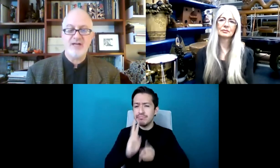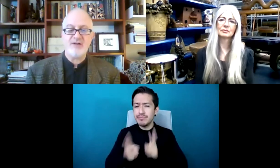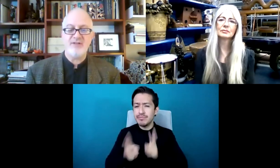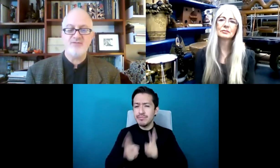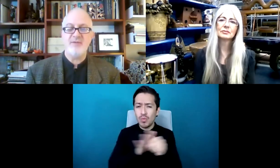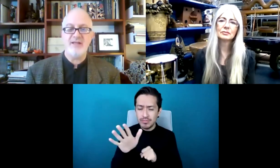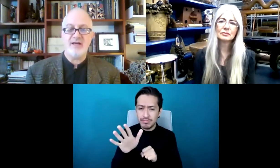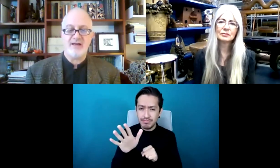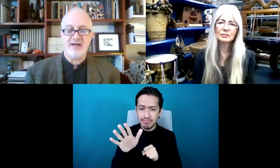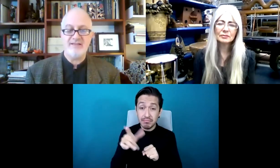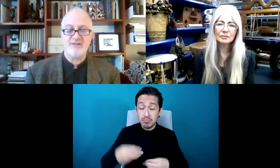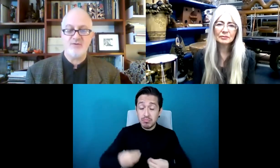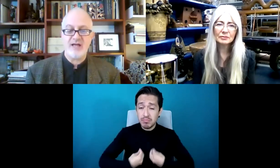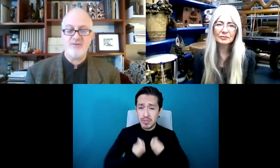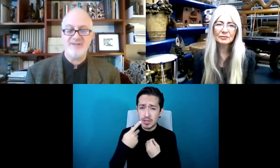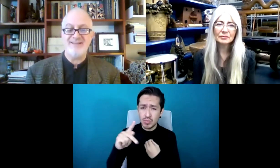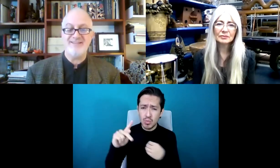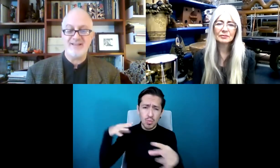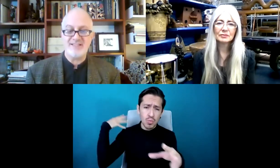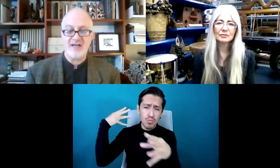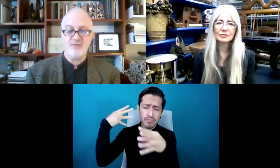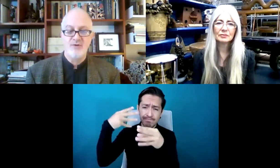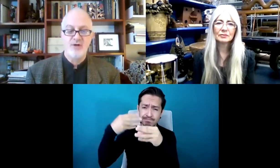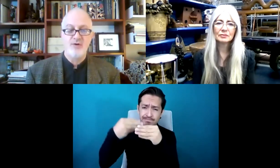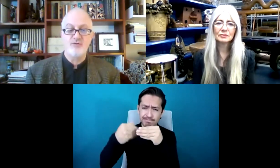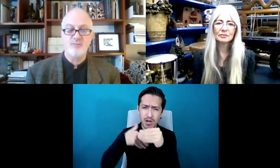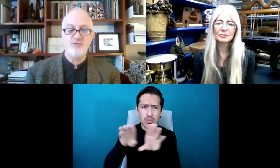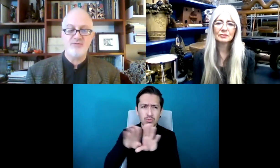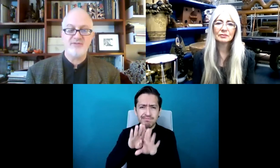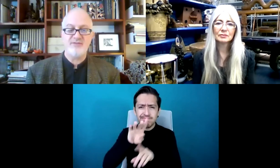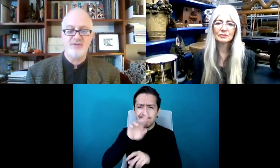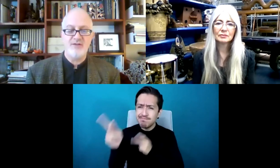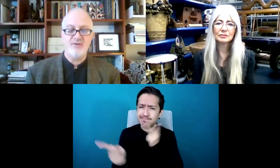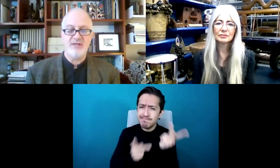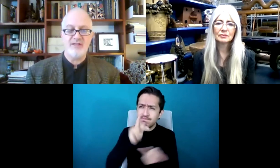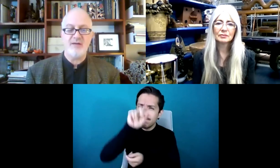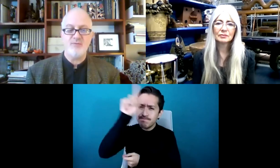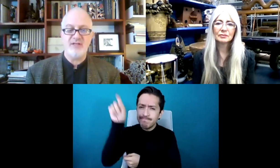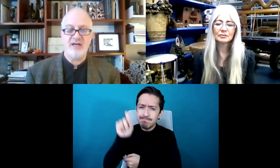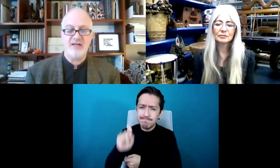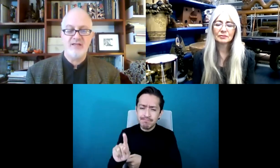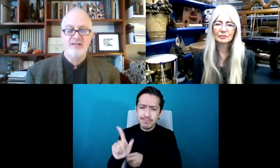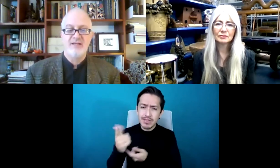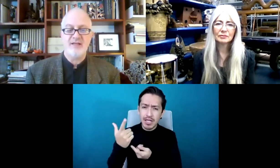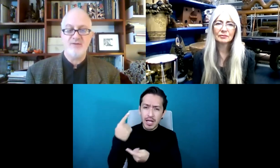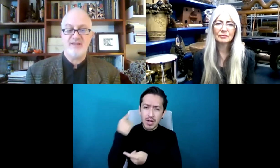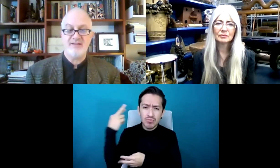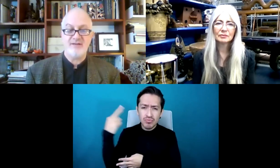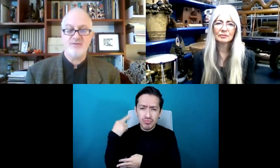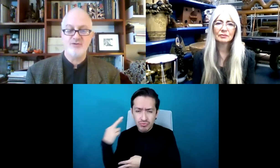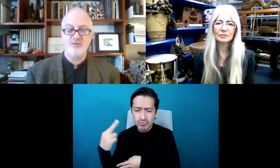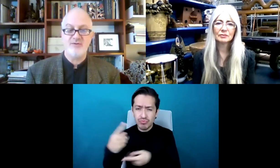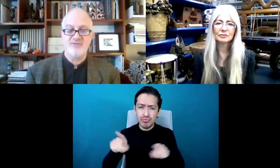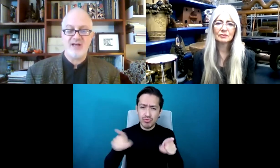que a lo largo de su vida ha interrogado y ensanchado los mundos del sonido y de la música, dado que